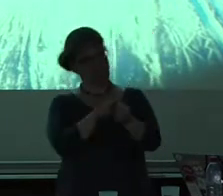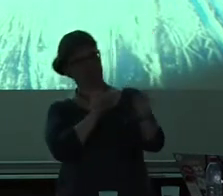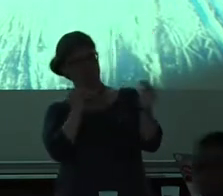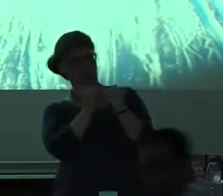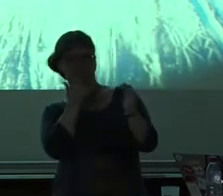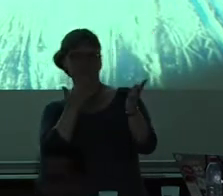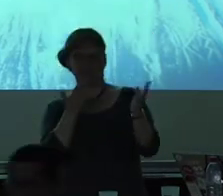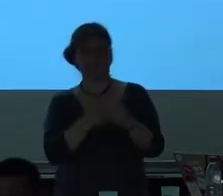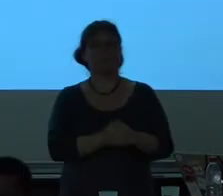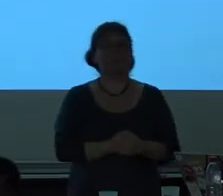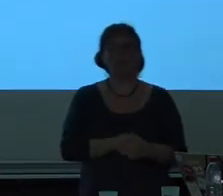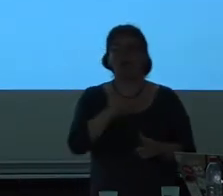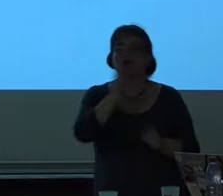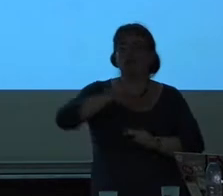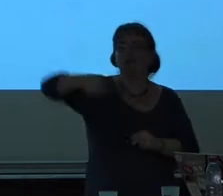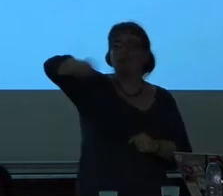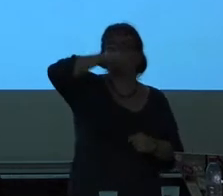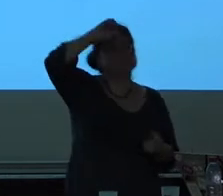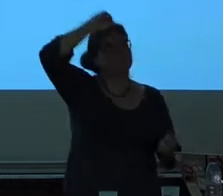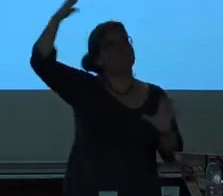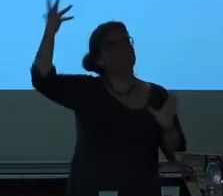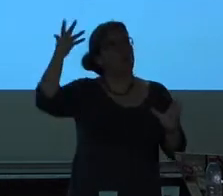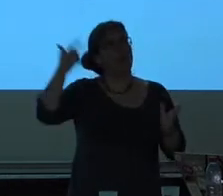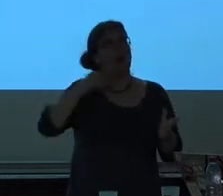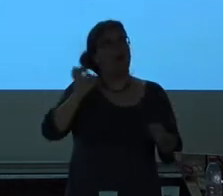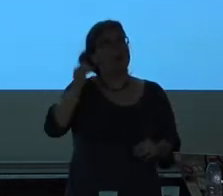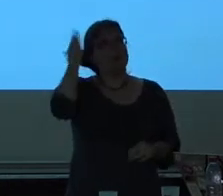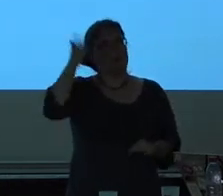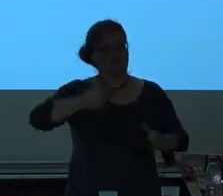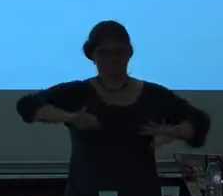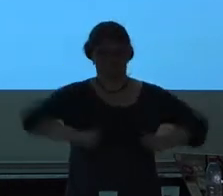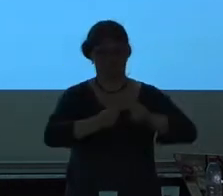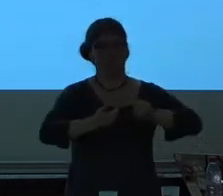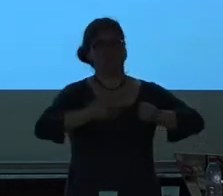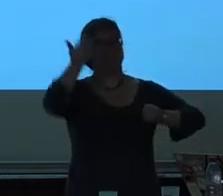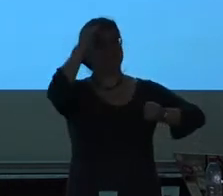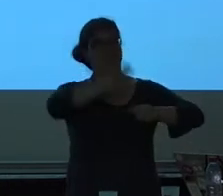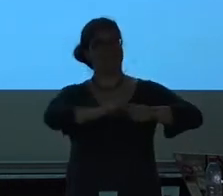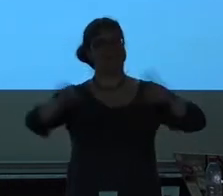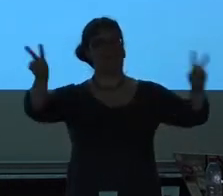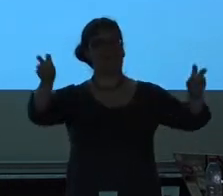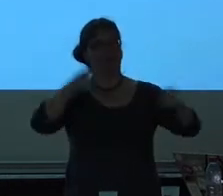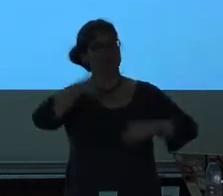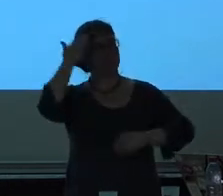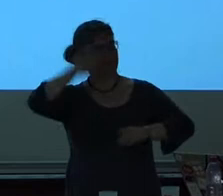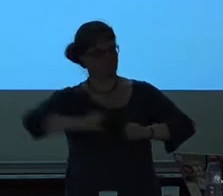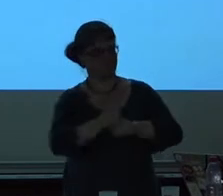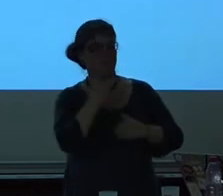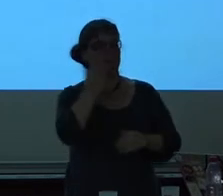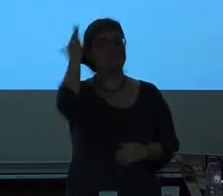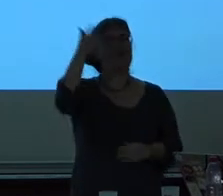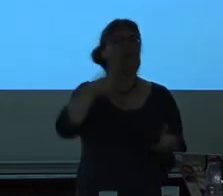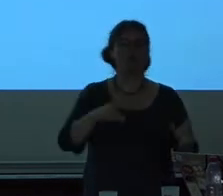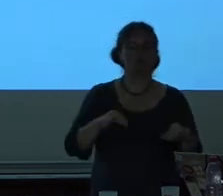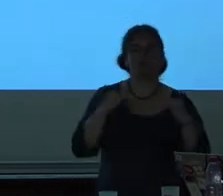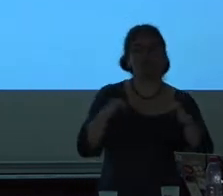En premier, on pense surtout au savoir-faire, évidemment. Donc on se dit qu'un junior, il va suivre le framework. Il va